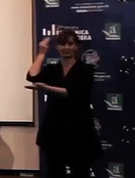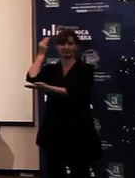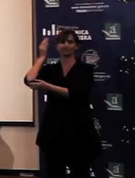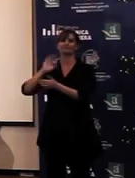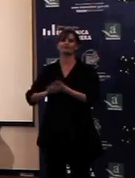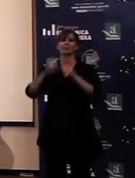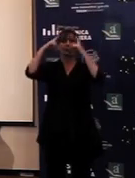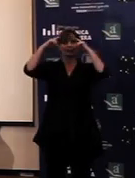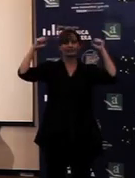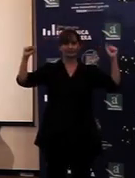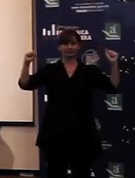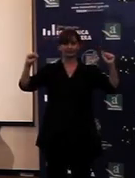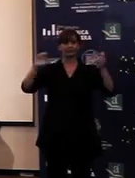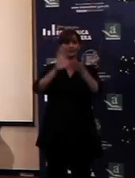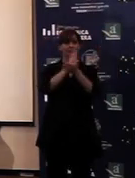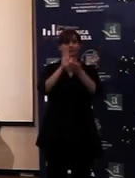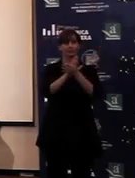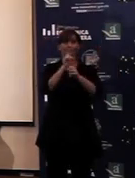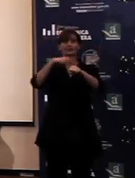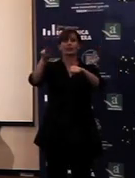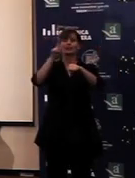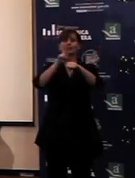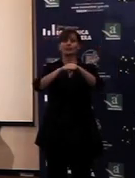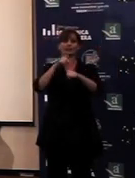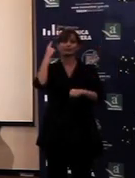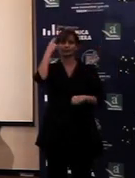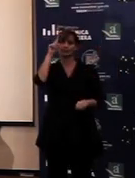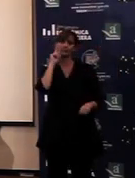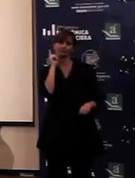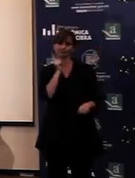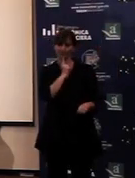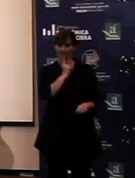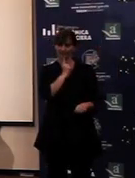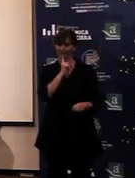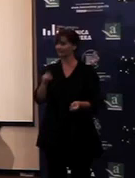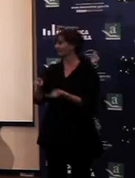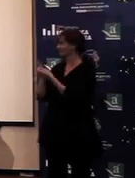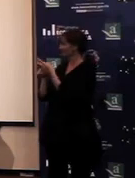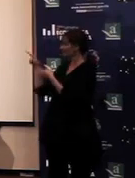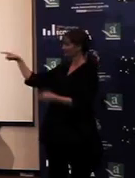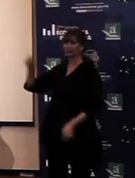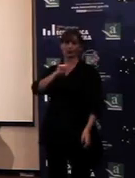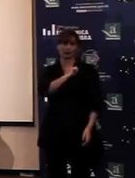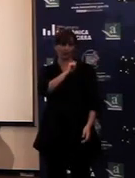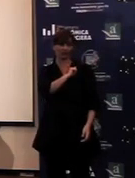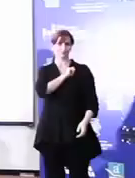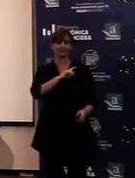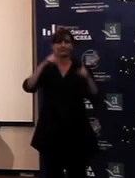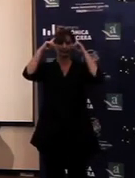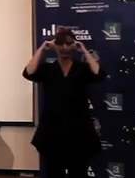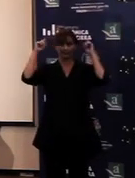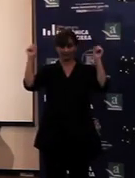es la presidenta de la Escuela Nacional de Sordos. El señor Tommy Guzmán, él